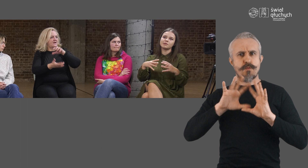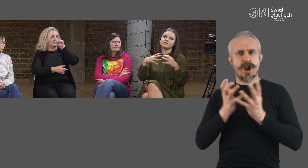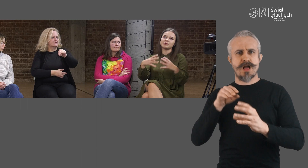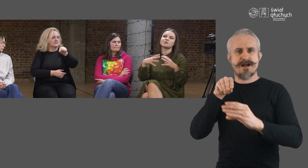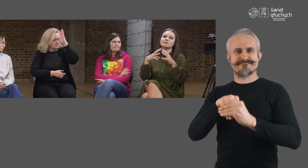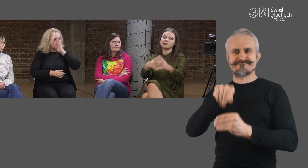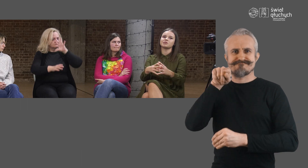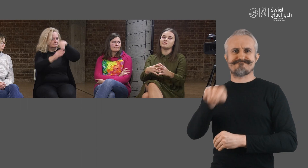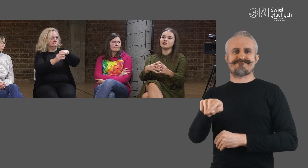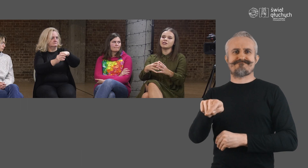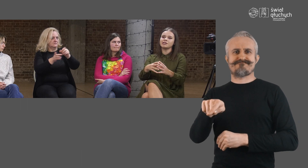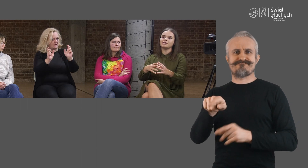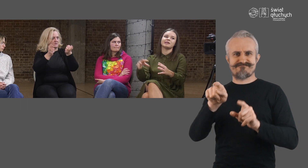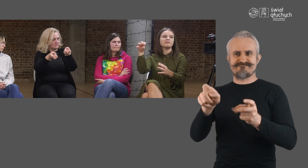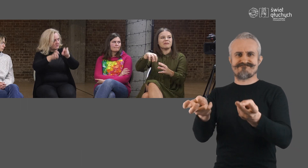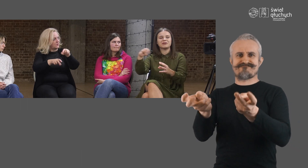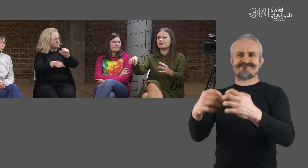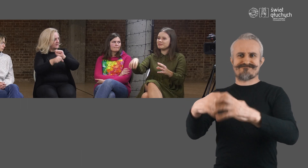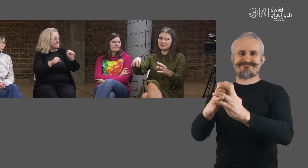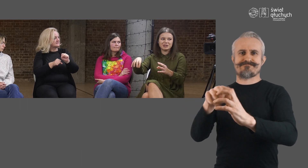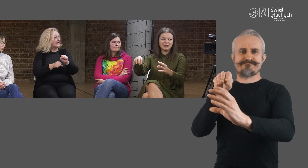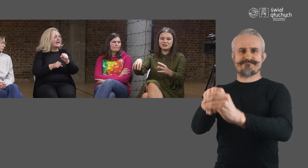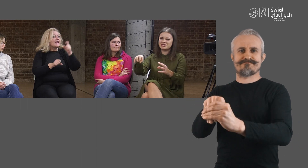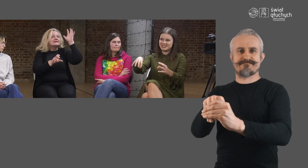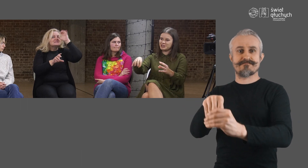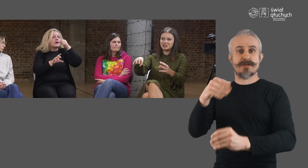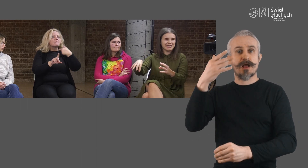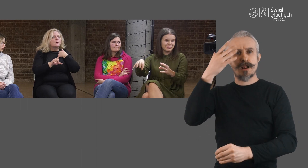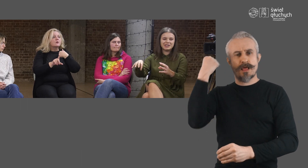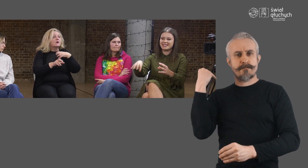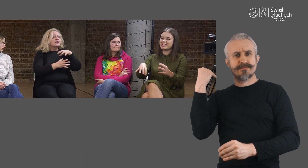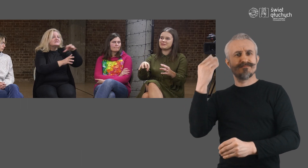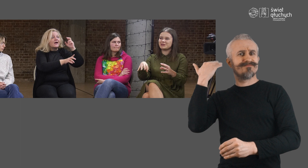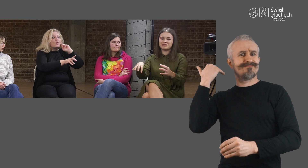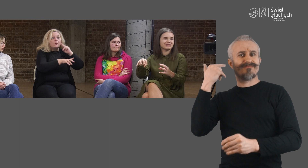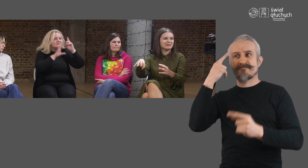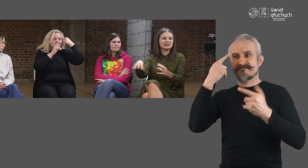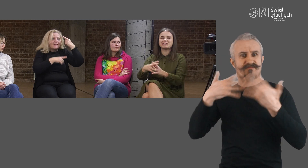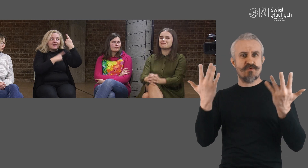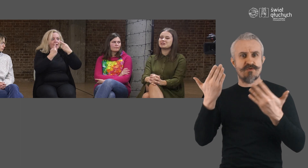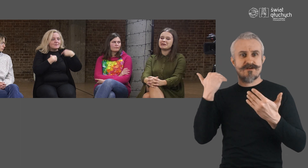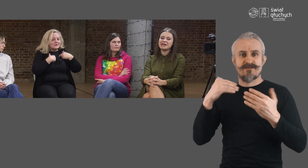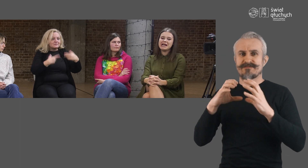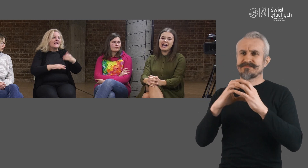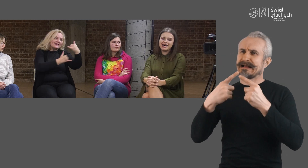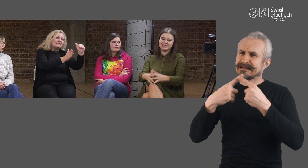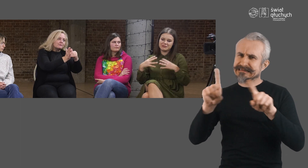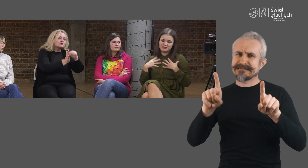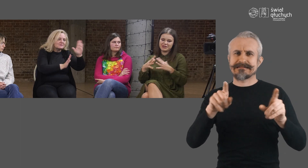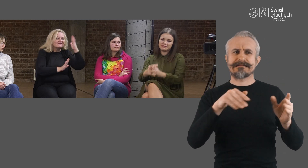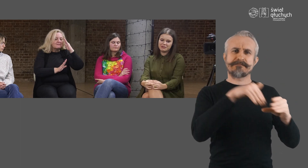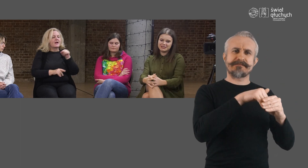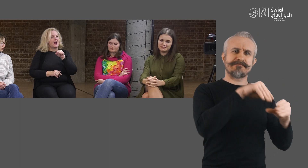jako osoby słabosłyszące tworzymy. I zapomniałam o tej odrębności, że jest jeszcze świat głuchy, tak? No bo to są jeszcze inne potrzeby.